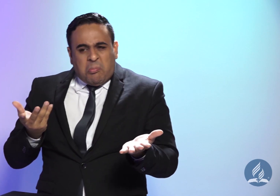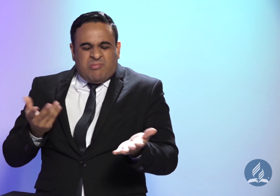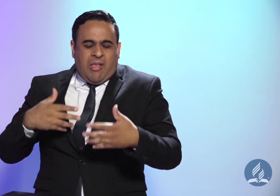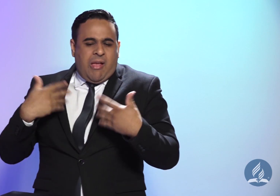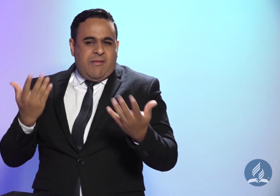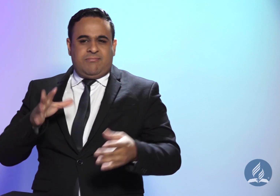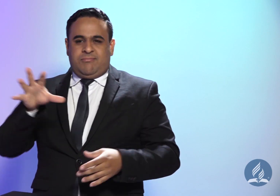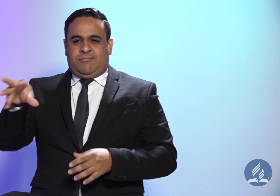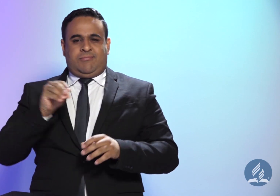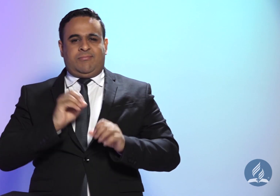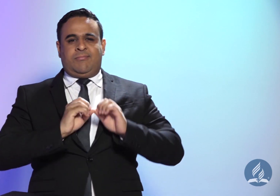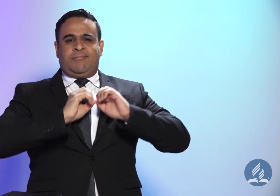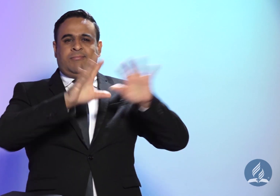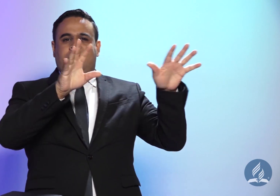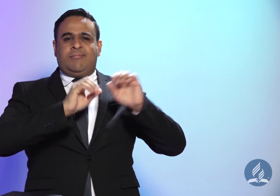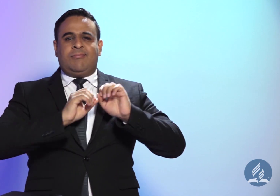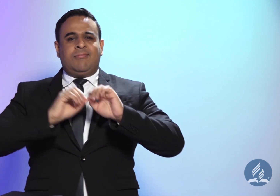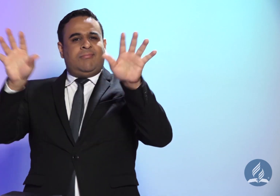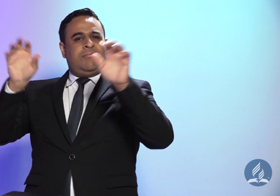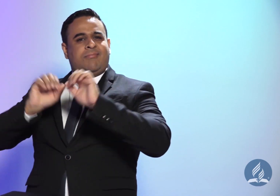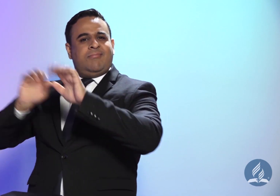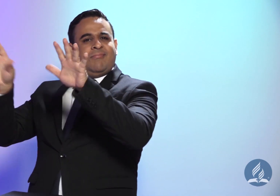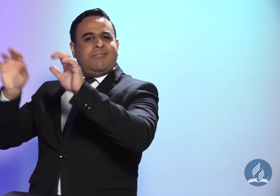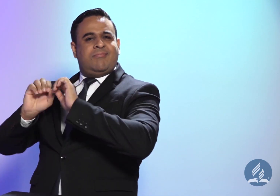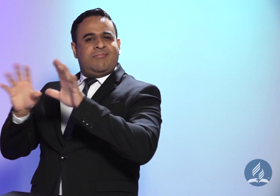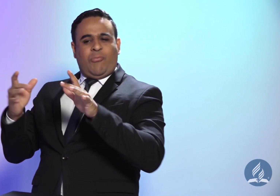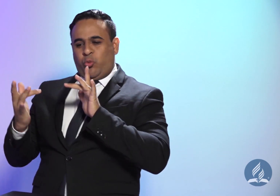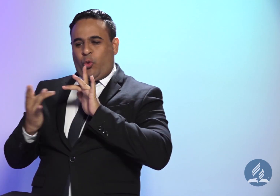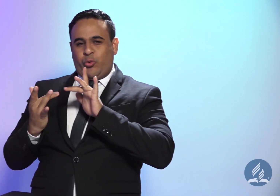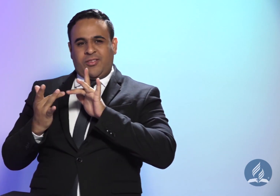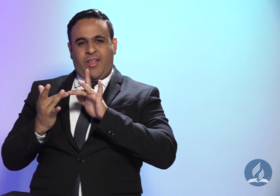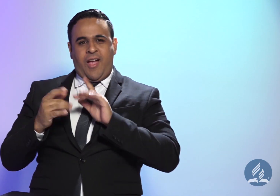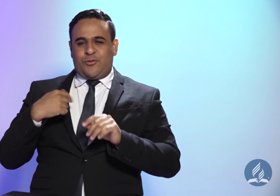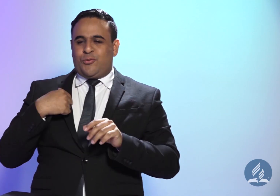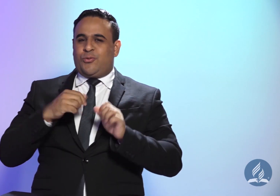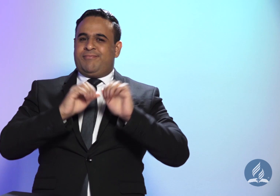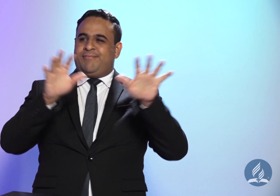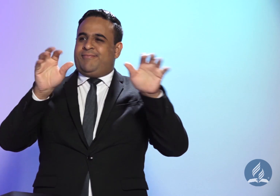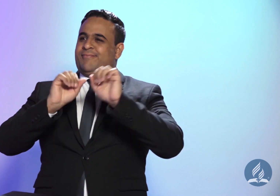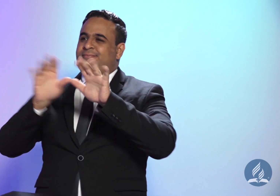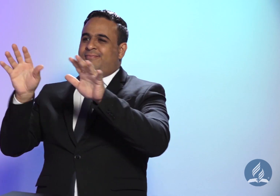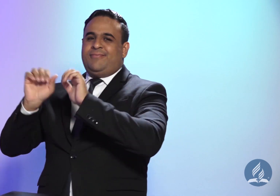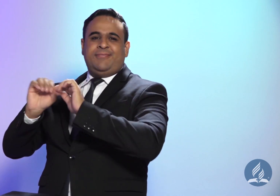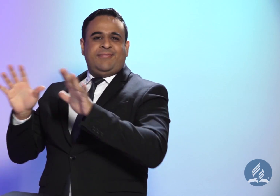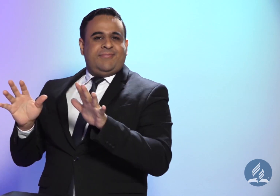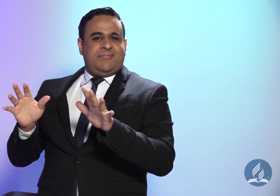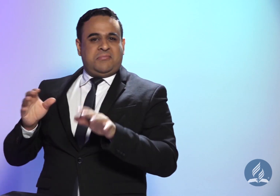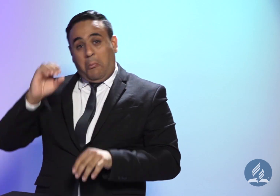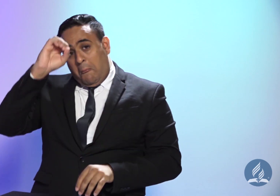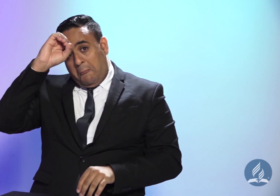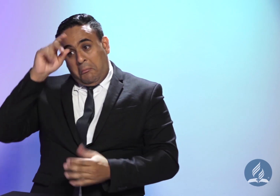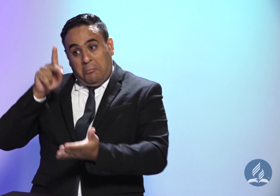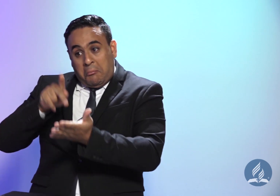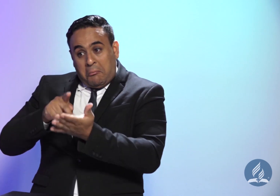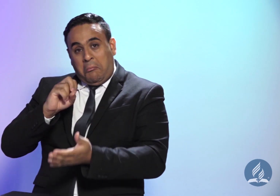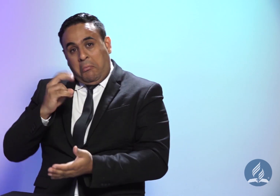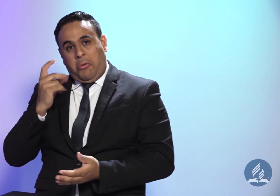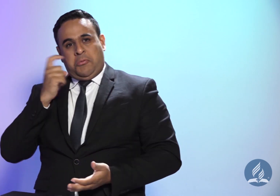na dúvida e já pega e compartilha aquilo. Pega e já distribui para os seus contatos aquela informação sem